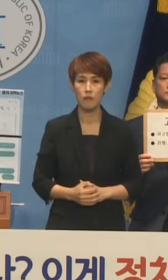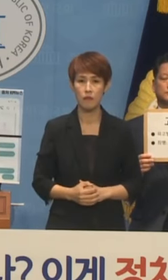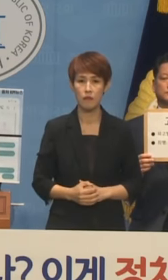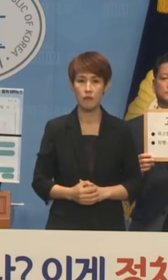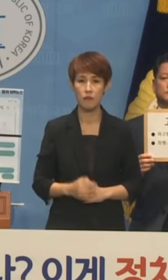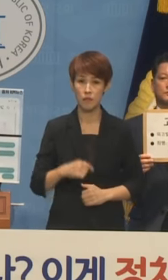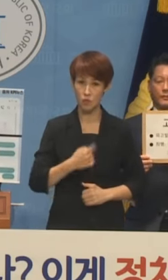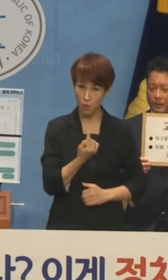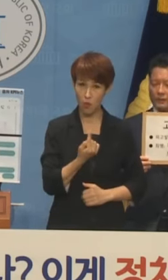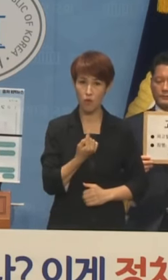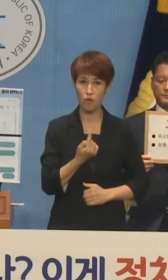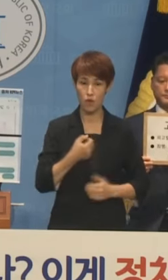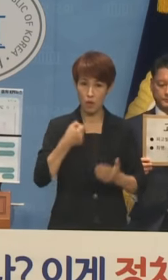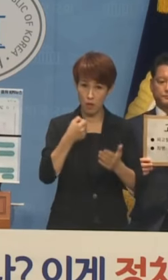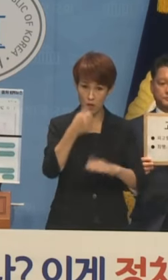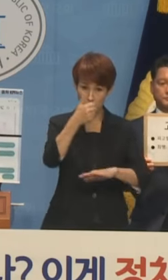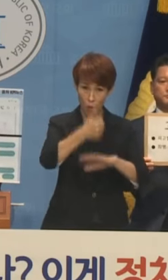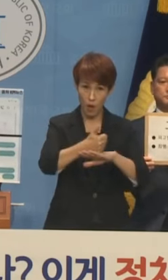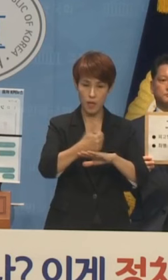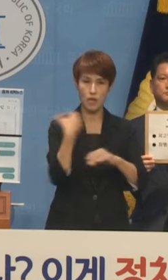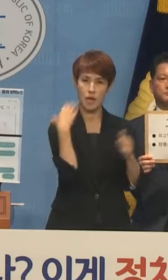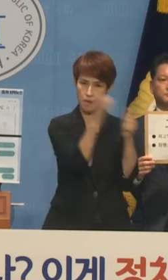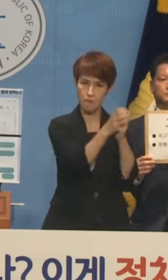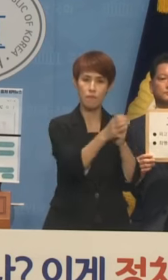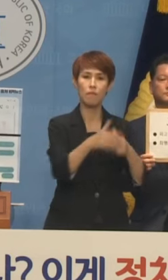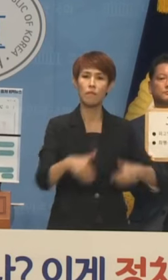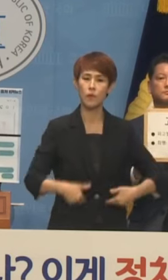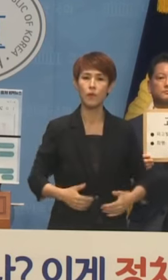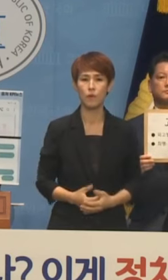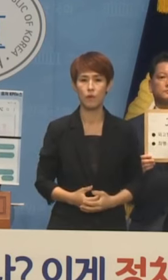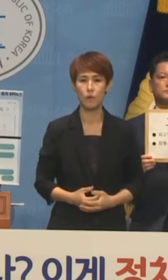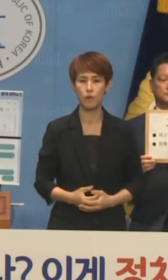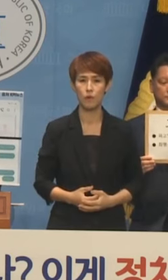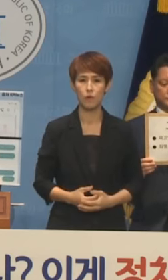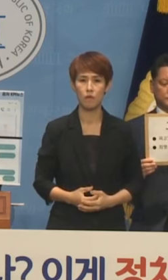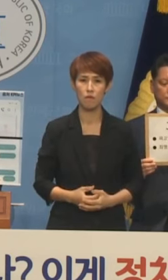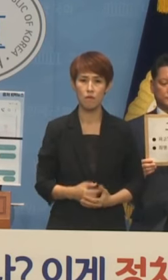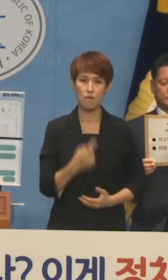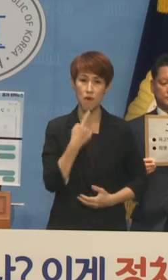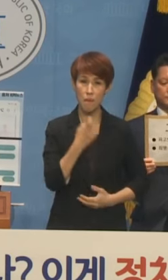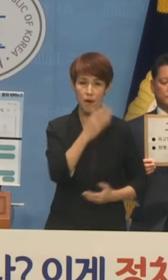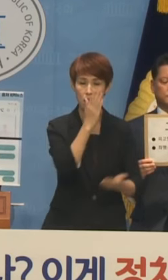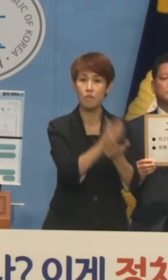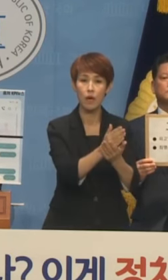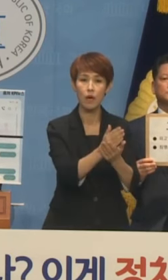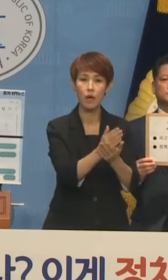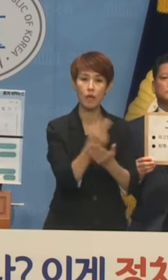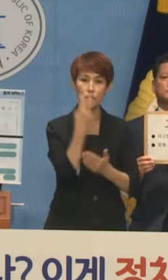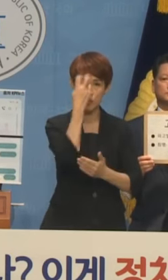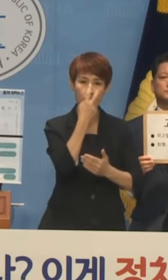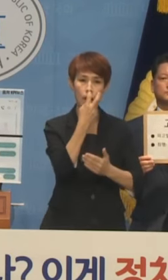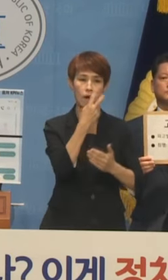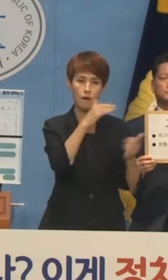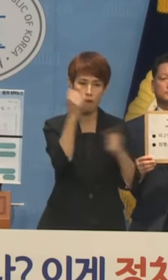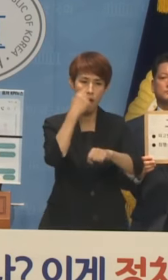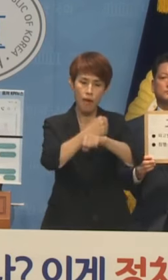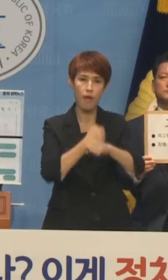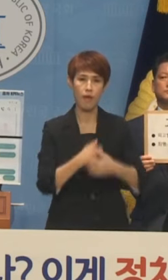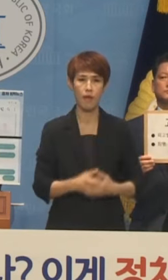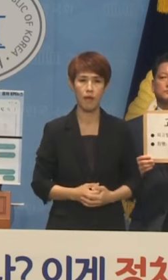스스로 이 결과에 대하여 책임져야 할 것입니다. 어줍잖으면 협박하지 마시고 수사 받으시기 바랍니다.